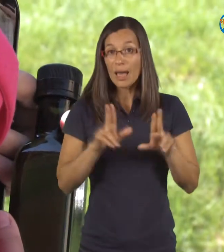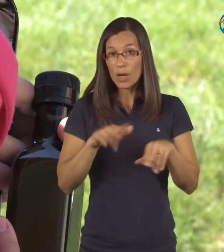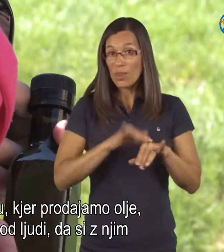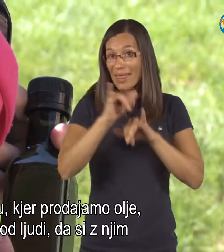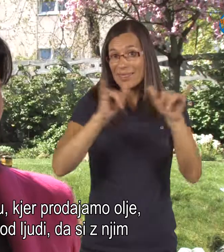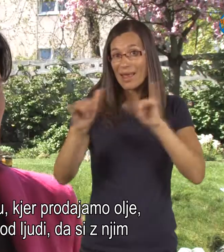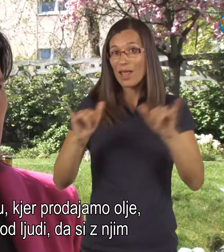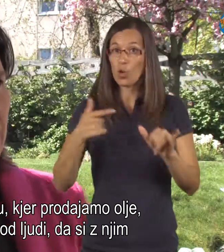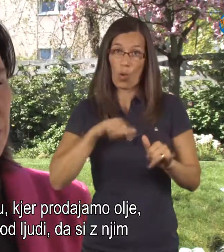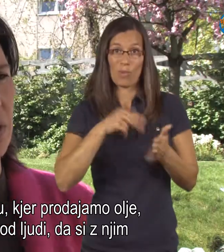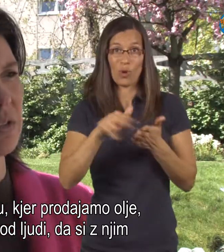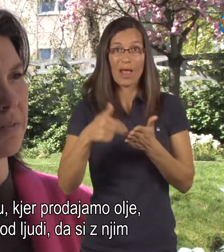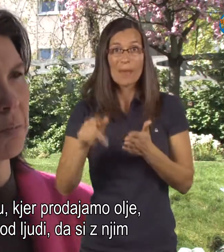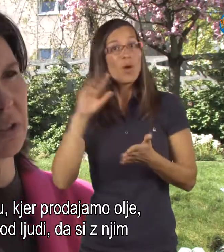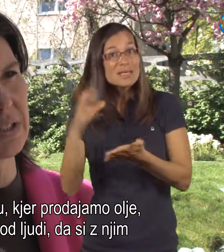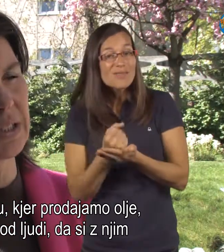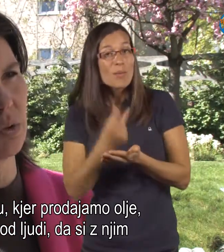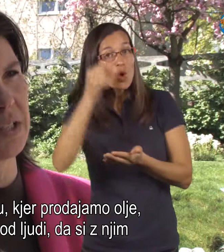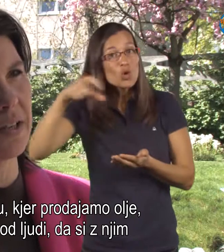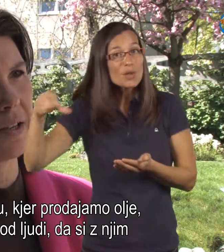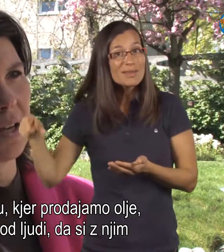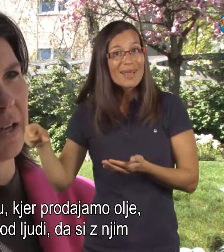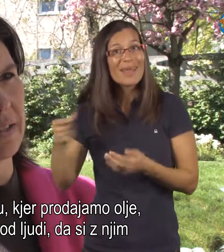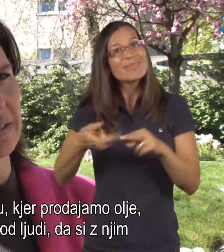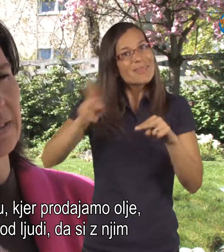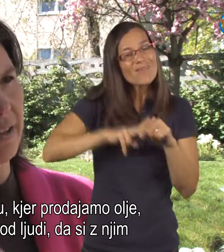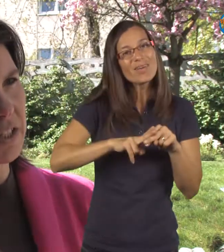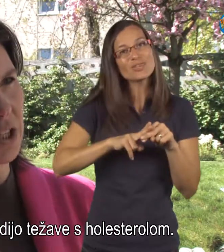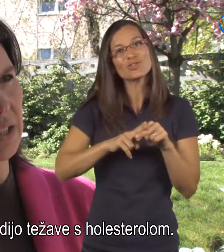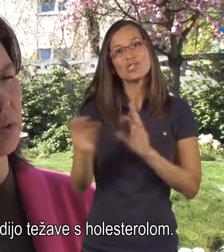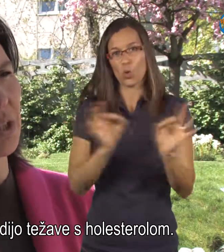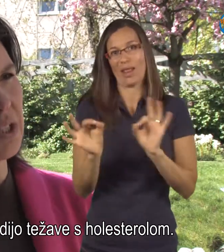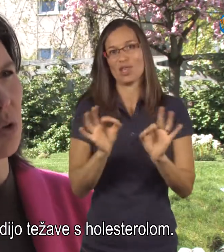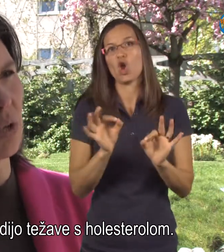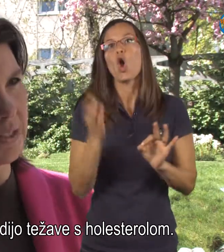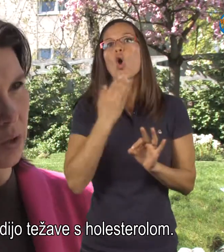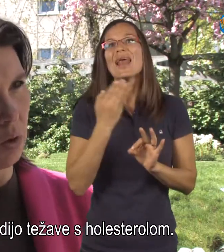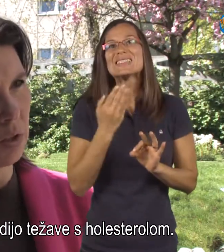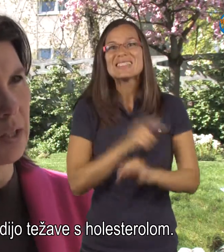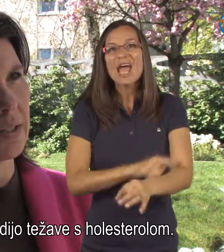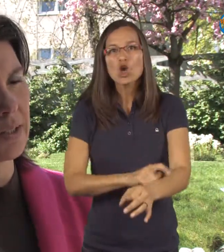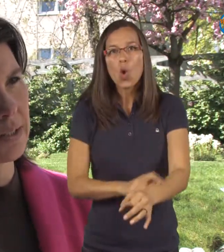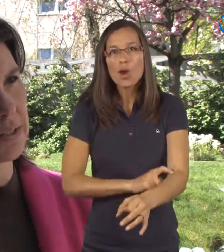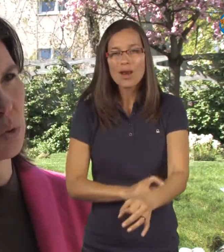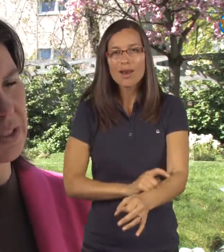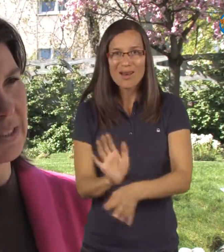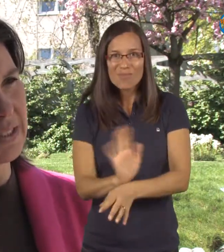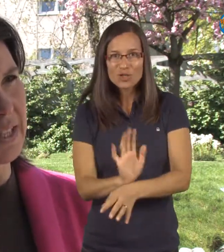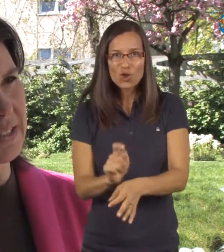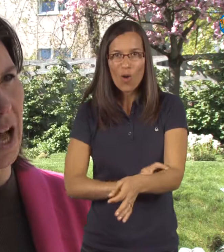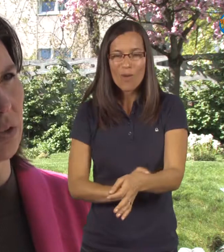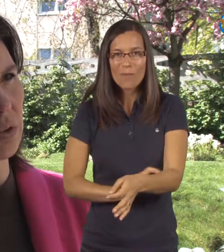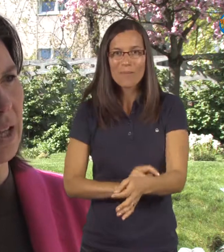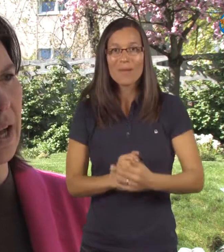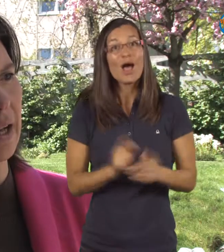Prav na terenu, ko prodajamo, zvemo, da si ljudje največkrat uredijo holesterol. Tudi sicer